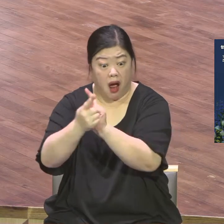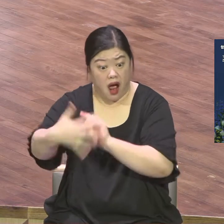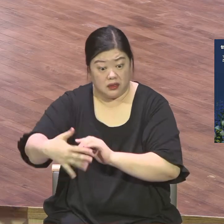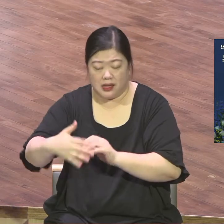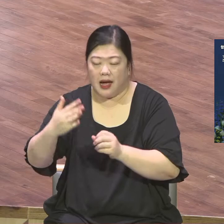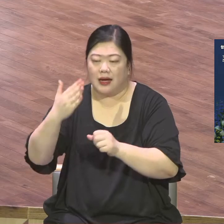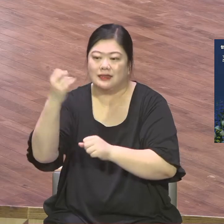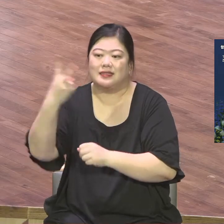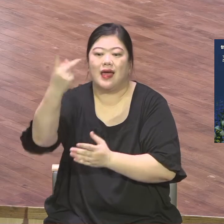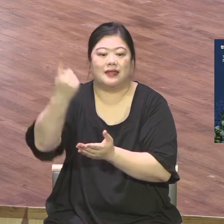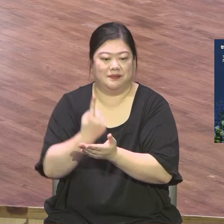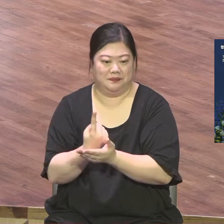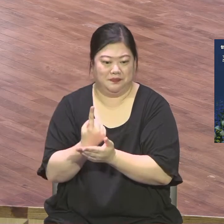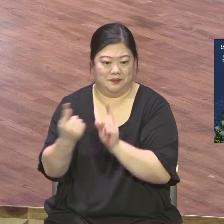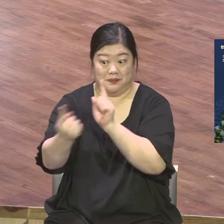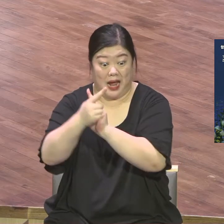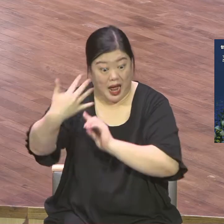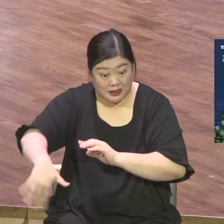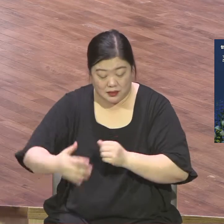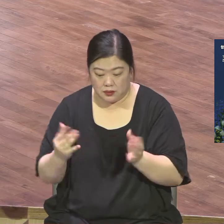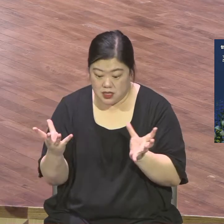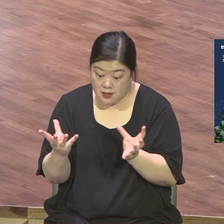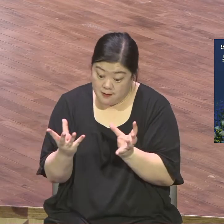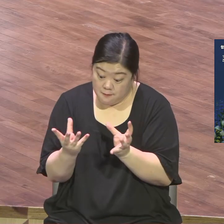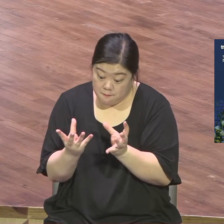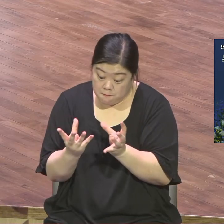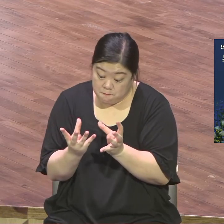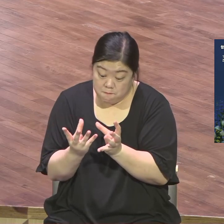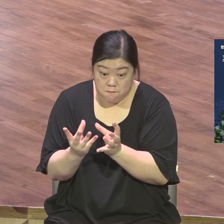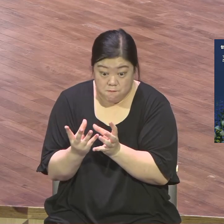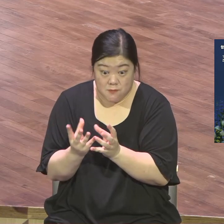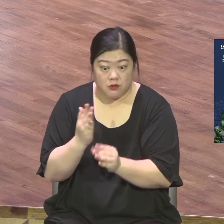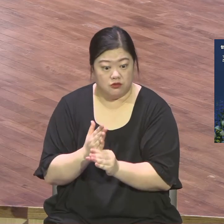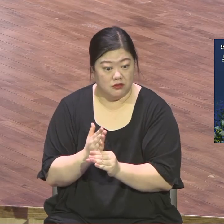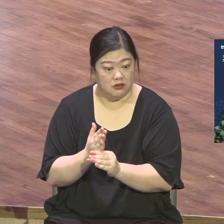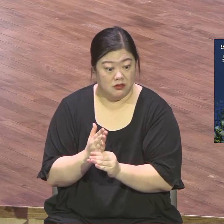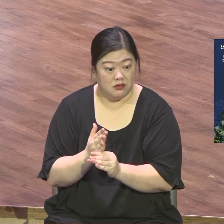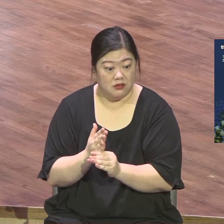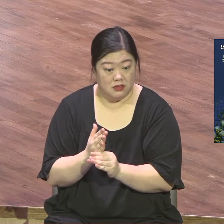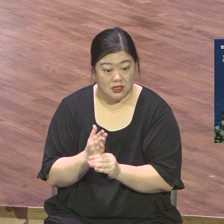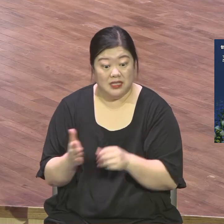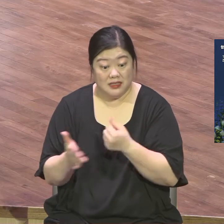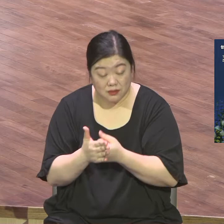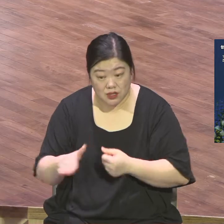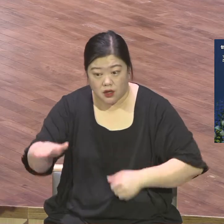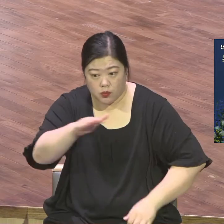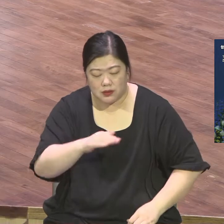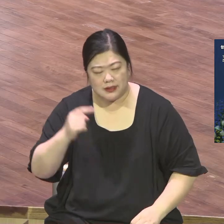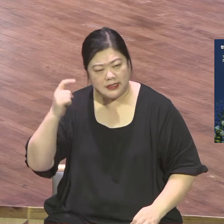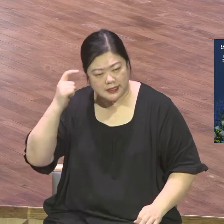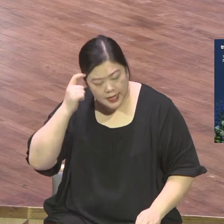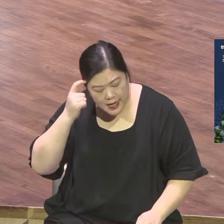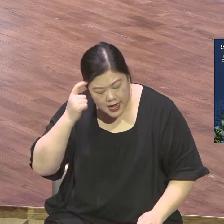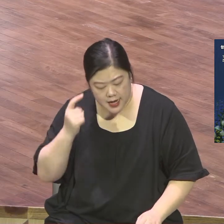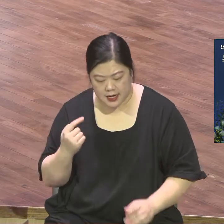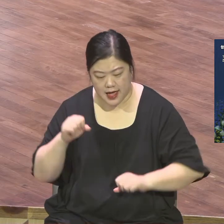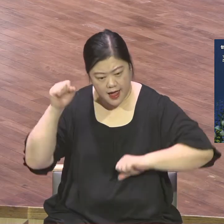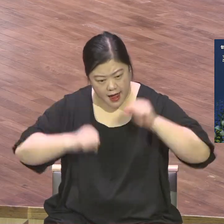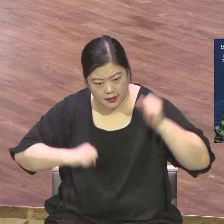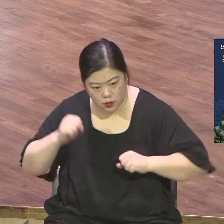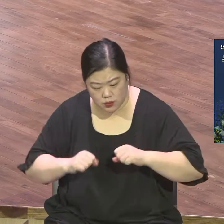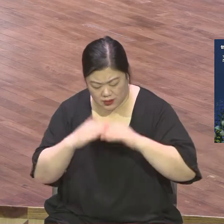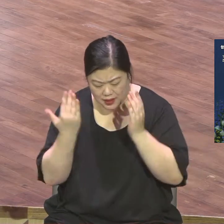완전하게 된 게 하나도 없어요. 공사 중, 지금 진행 중이에요. 그러니 우리 생각과 사고를 정말로 복음적으로 바꿔야